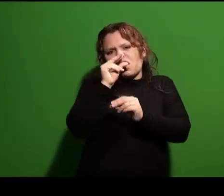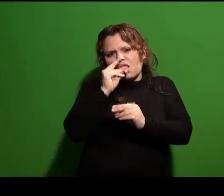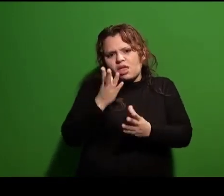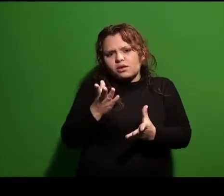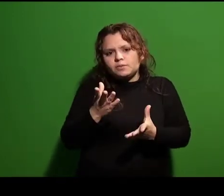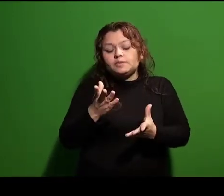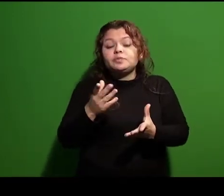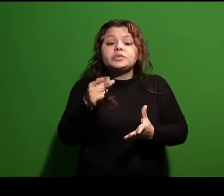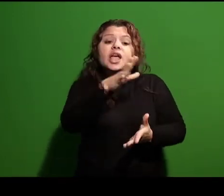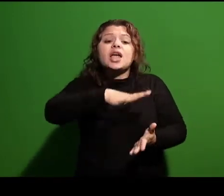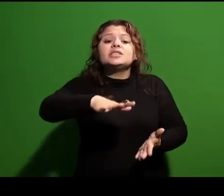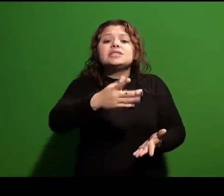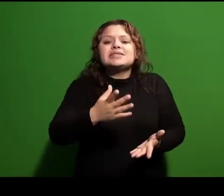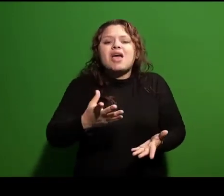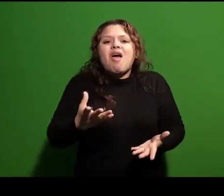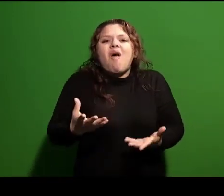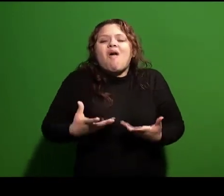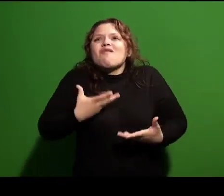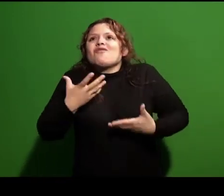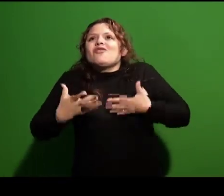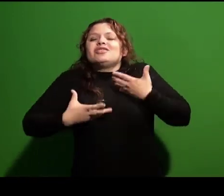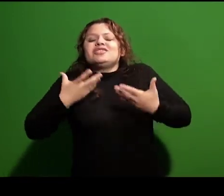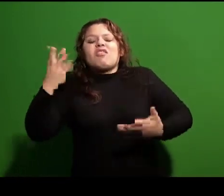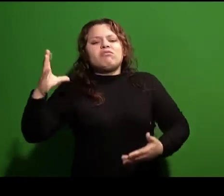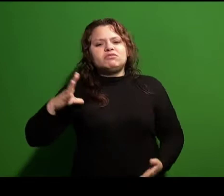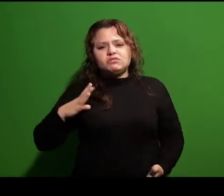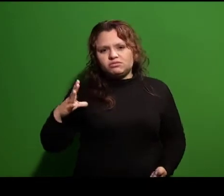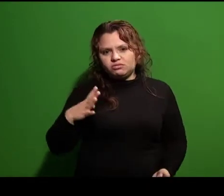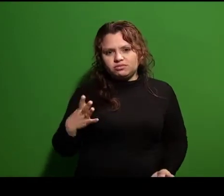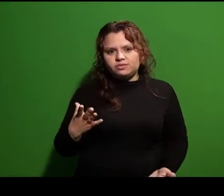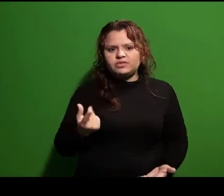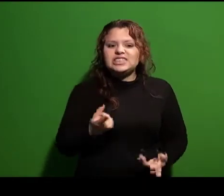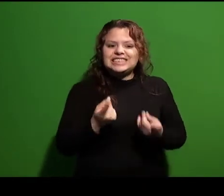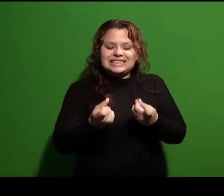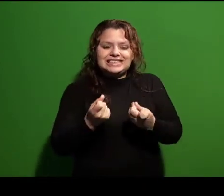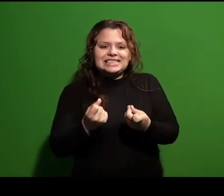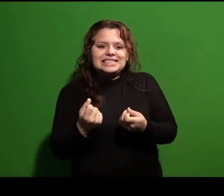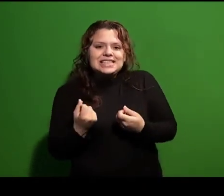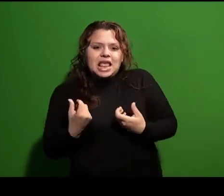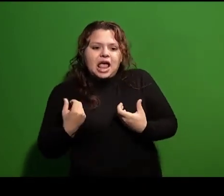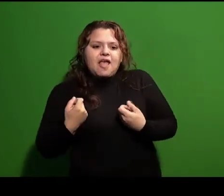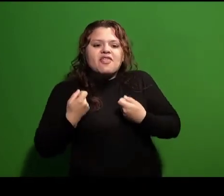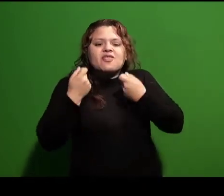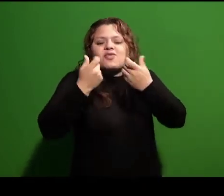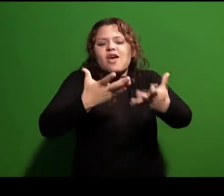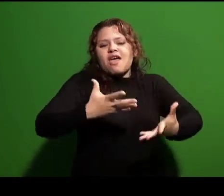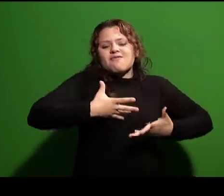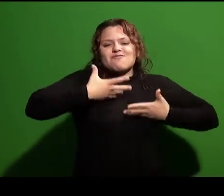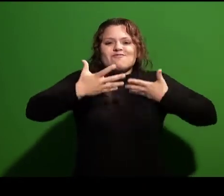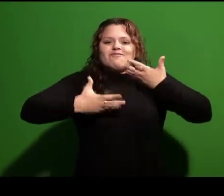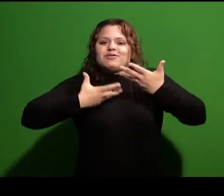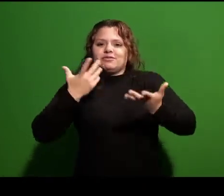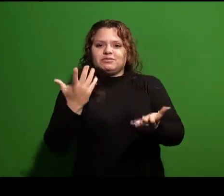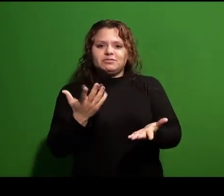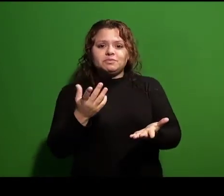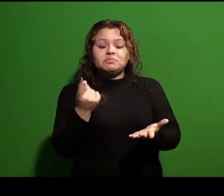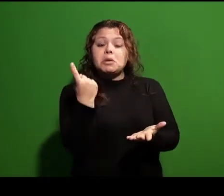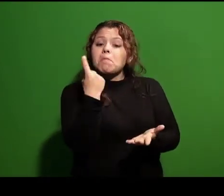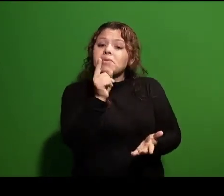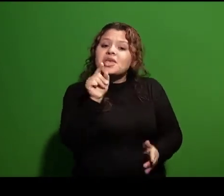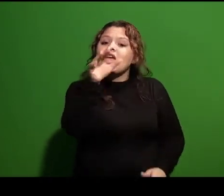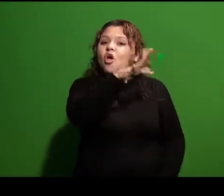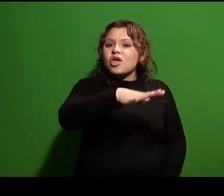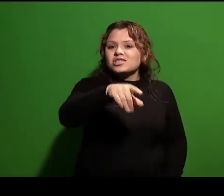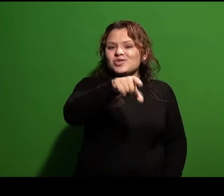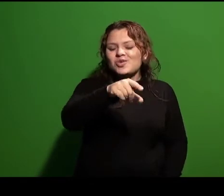una iglesia que perdió su pasión, necesita un reavivamiento espiritual. Sin embargo, el mensaje a la Odisea está lleno